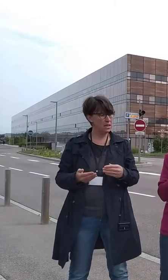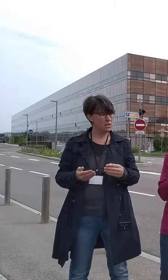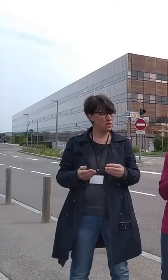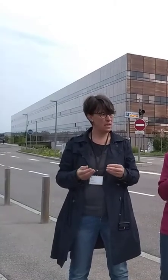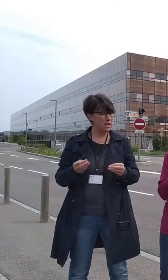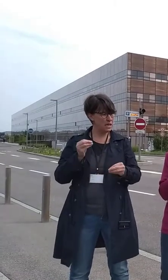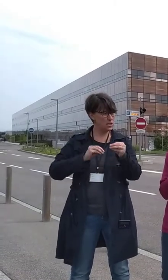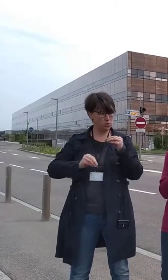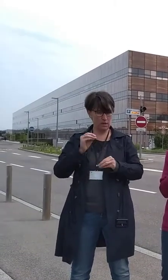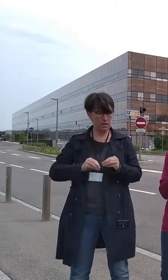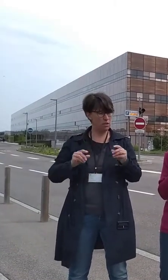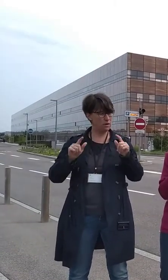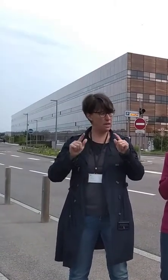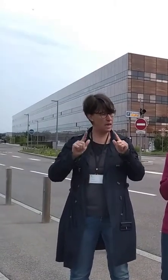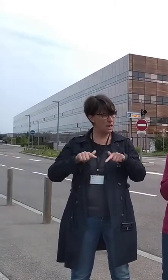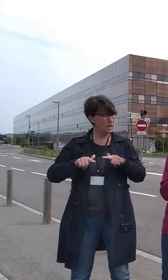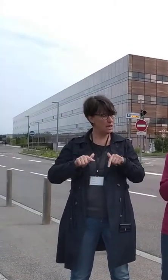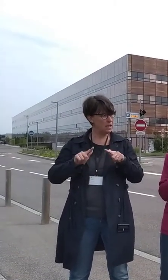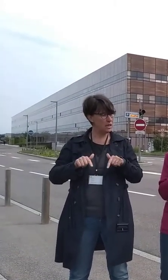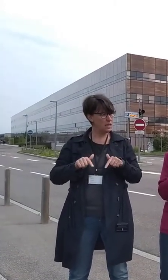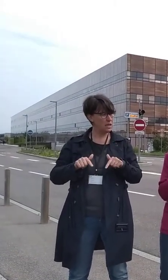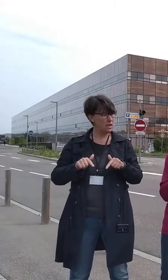le personnel est là,